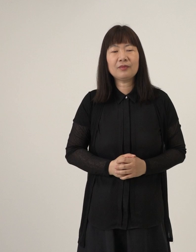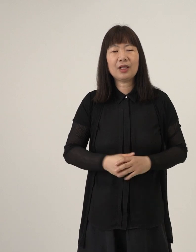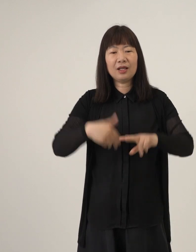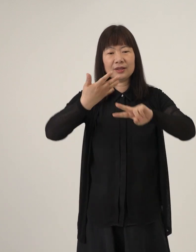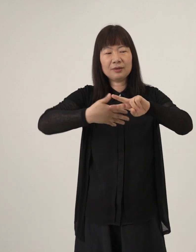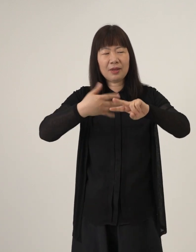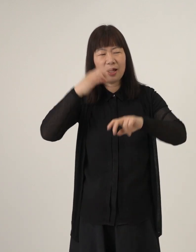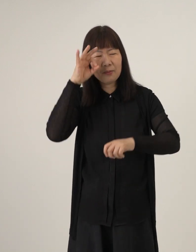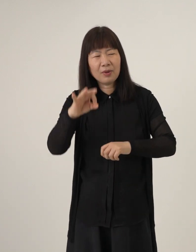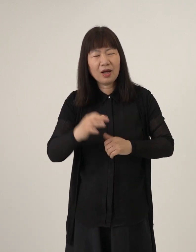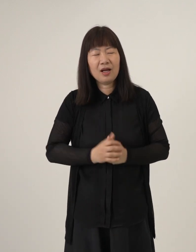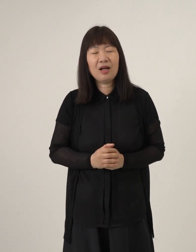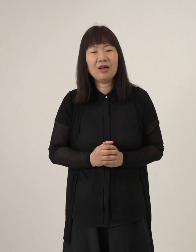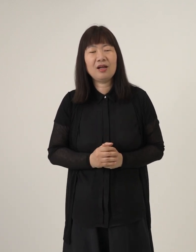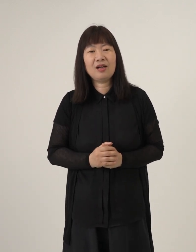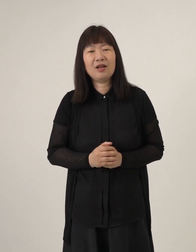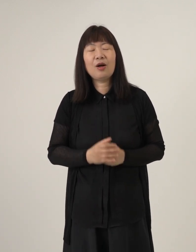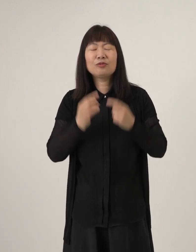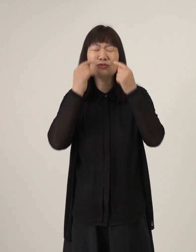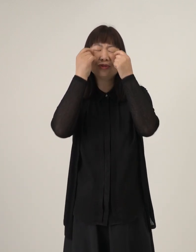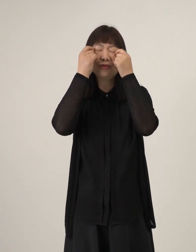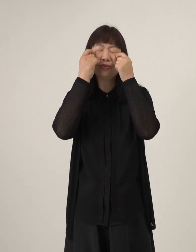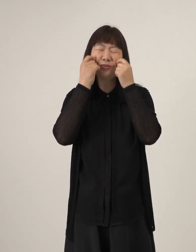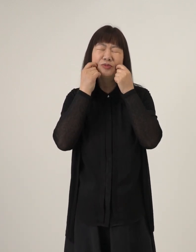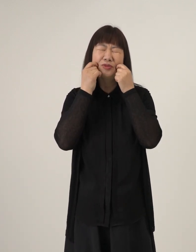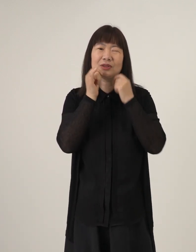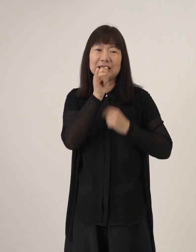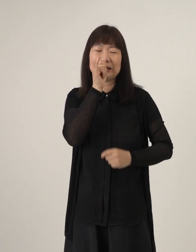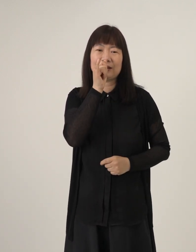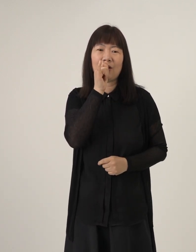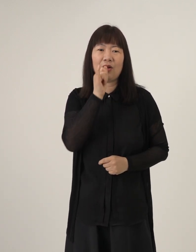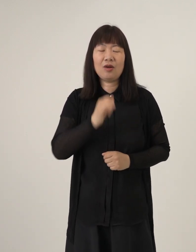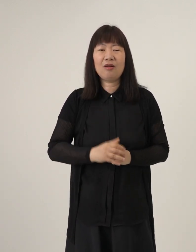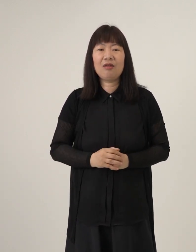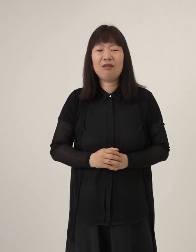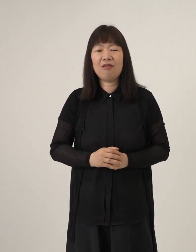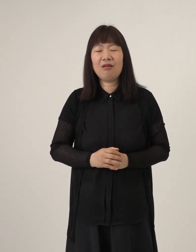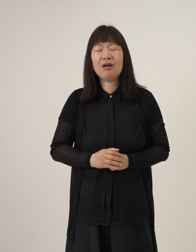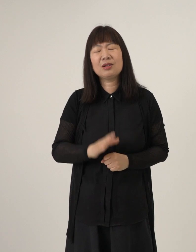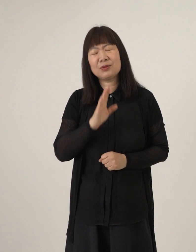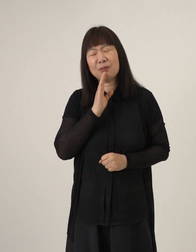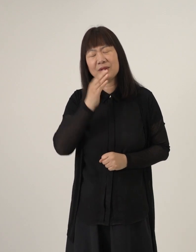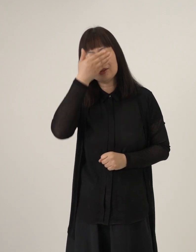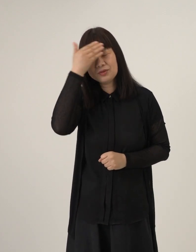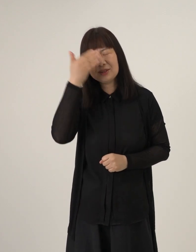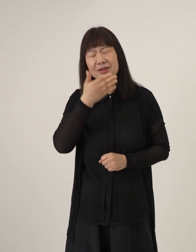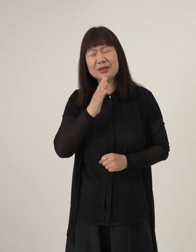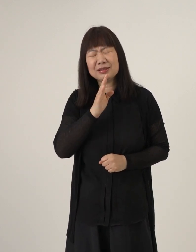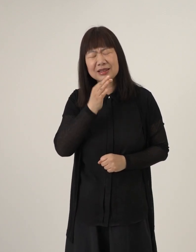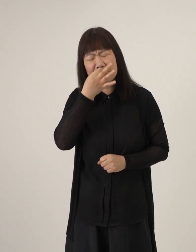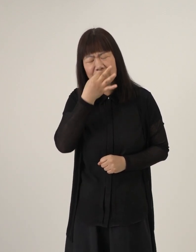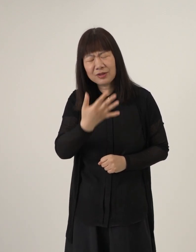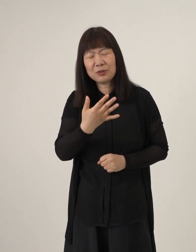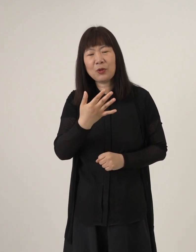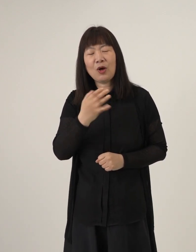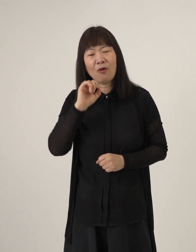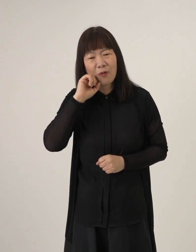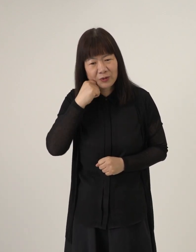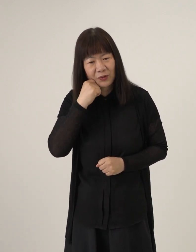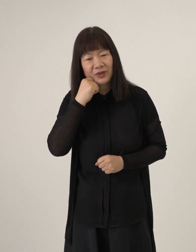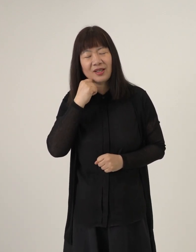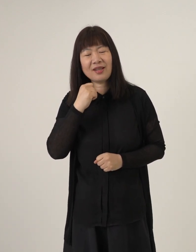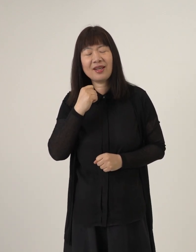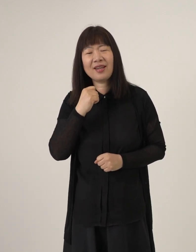드라마를 보면서 한켠에 눈물이 나더라고요. 야, 참 이렇게 사는구나. 이렇게 치열하고 혹독하게